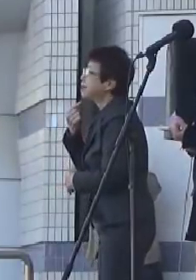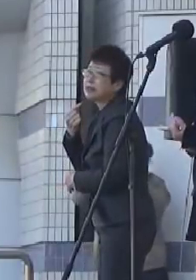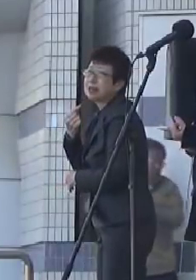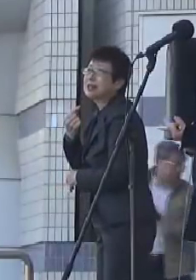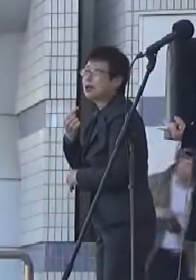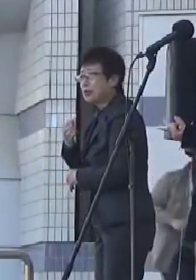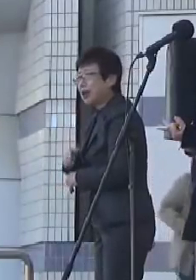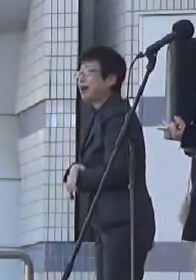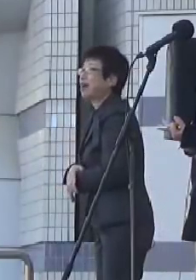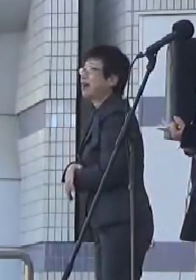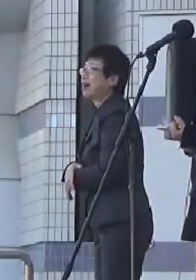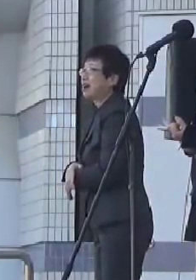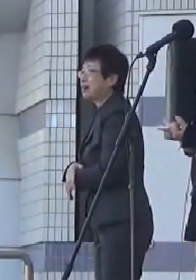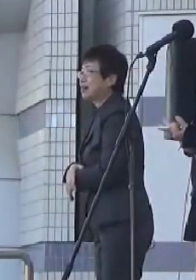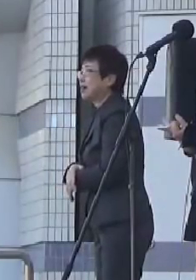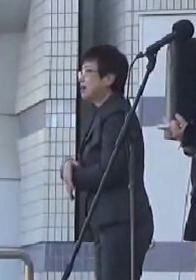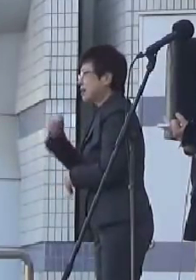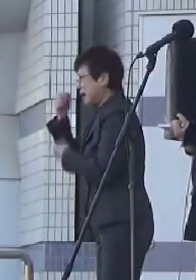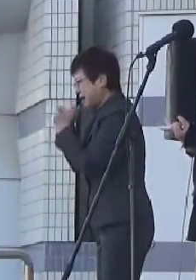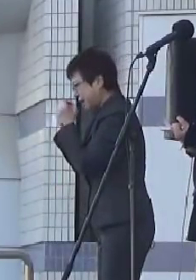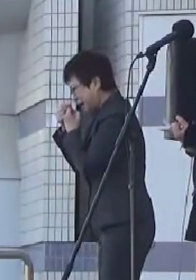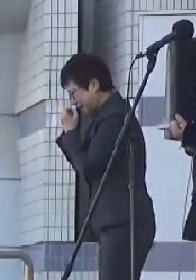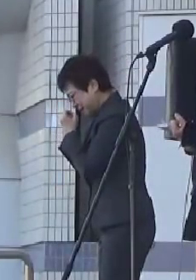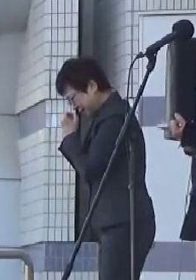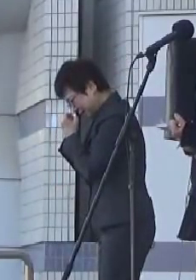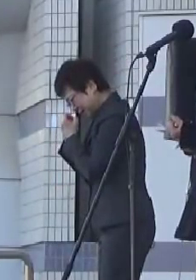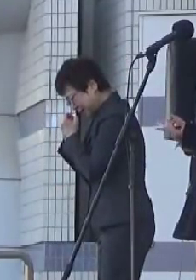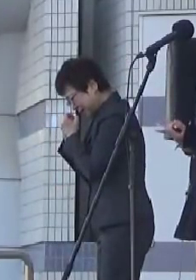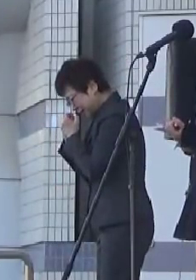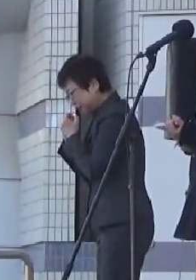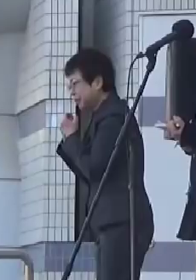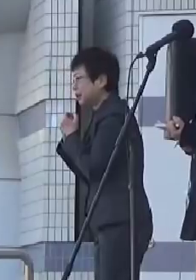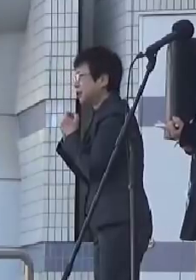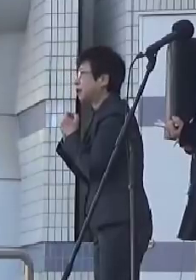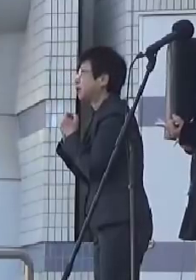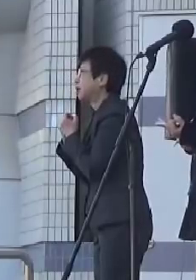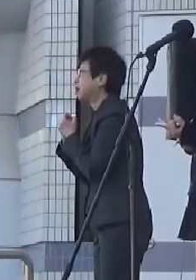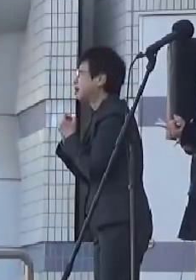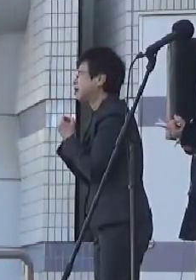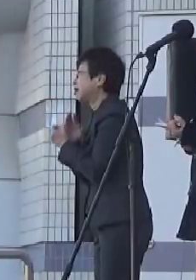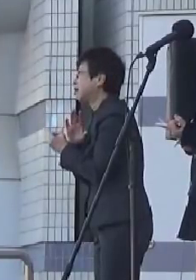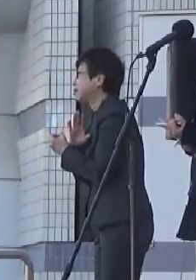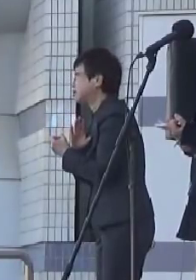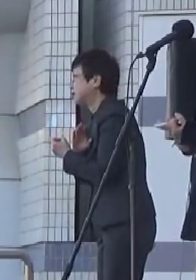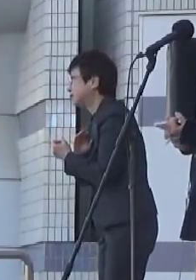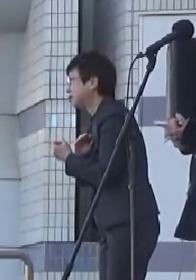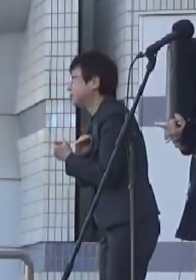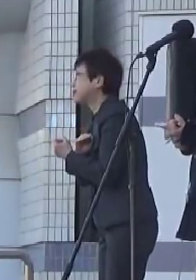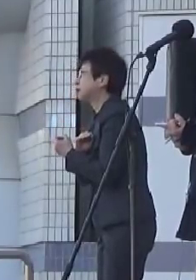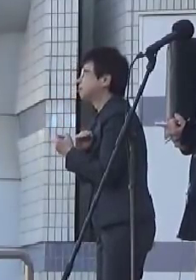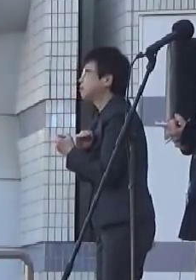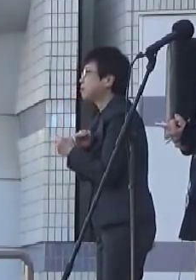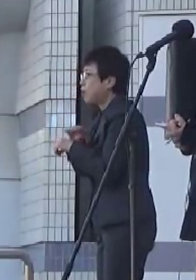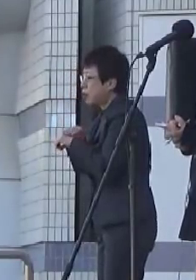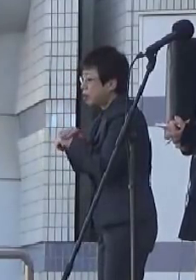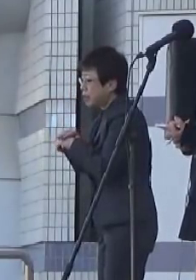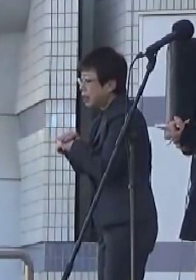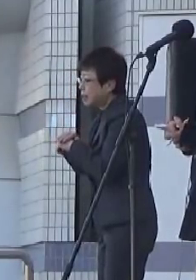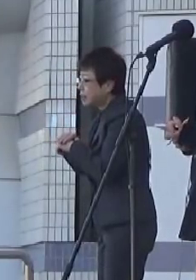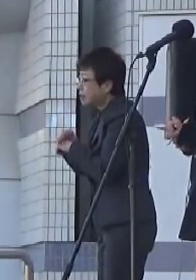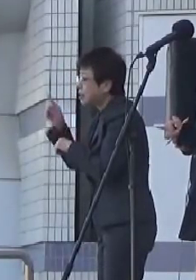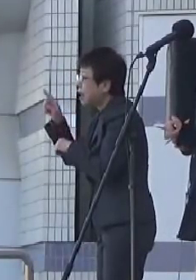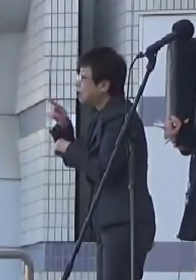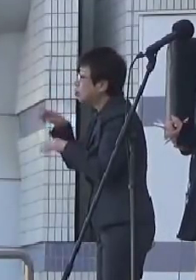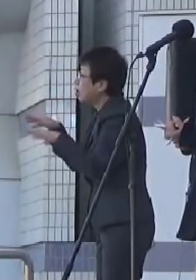、こう、まあ、悲しい気持ちと喪失感と、こう大切な人を失うってい